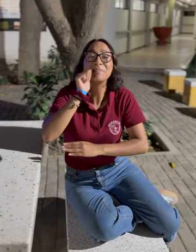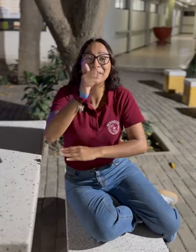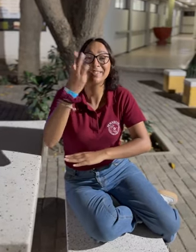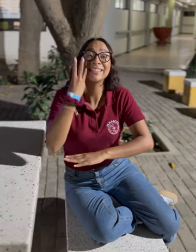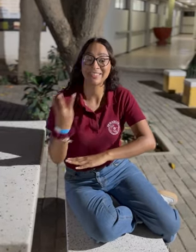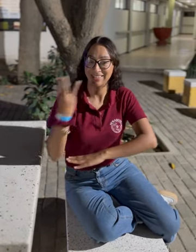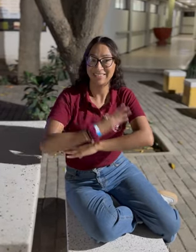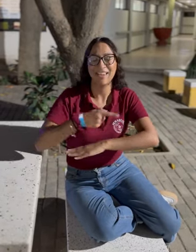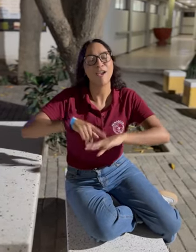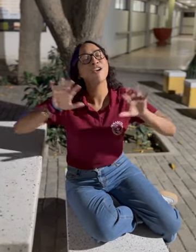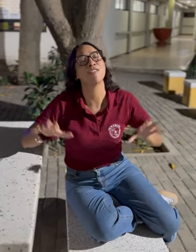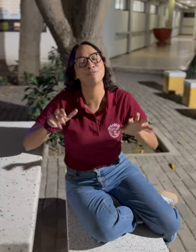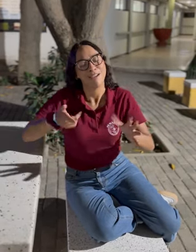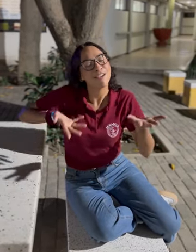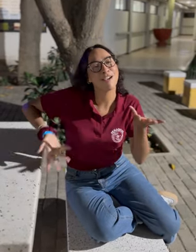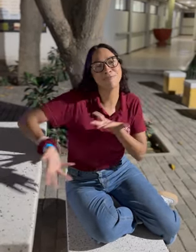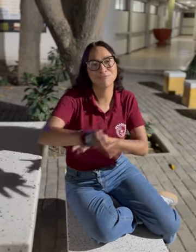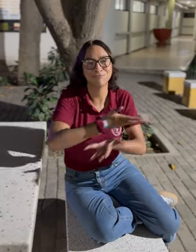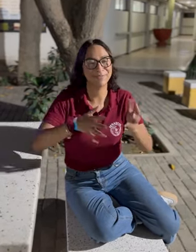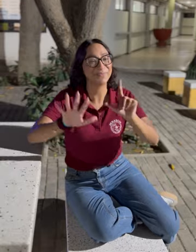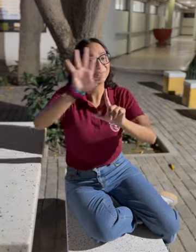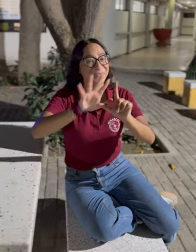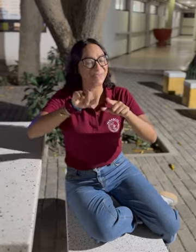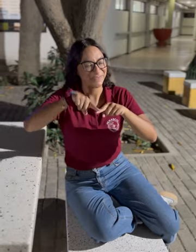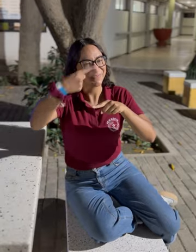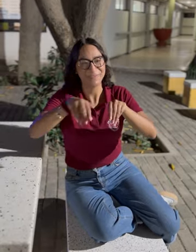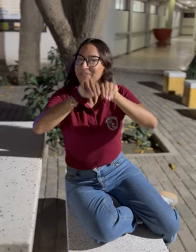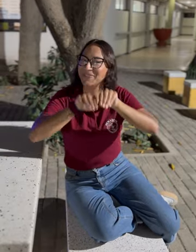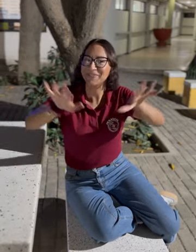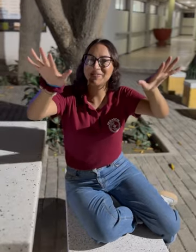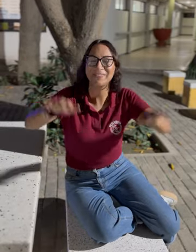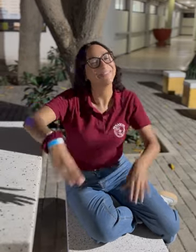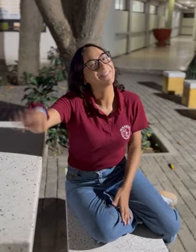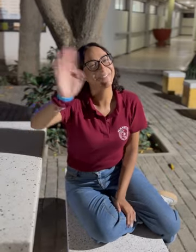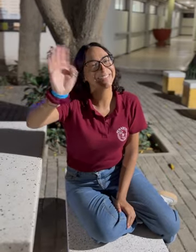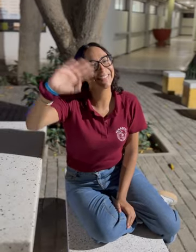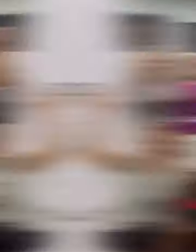tercer día de acciones, así que pronto estaremos publicando más información. ¡Hasta luego!